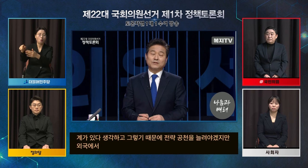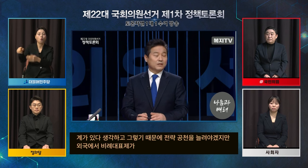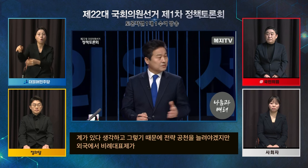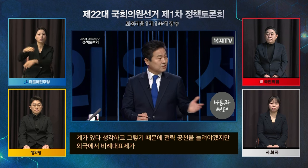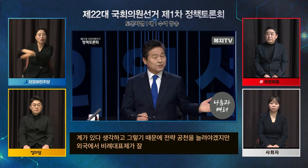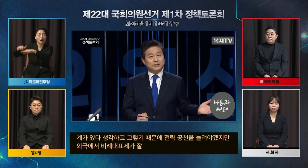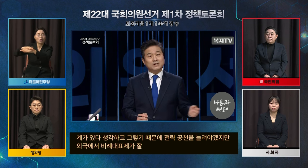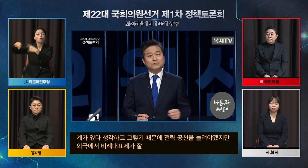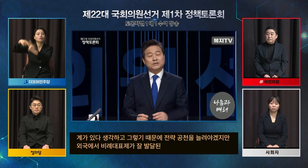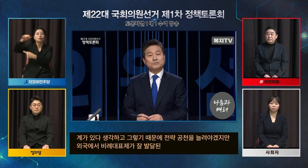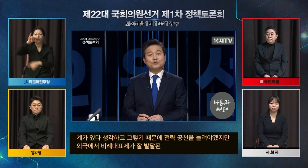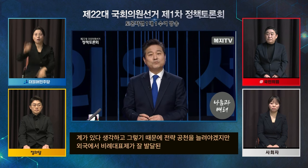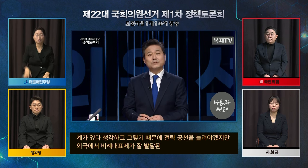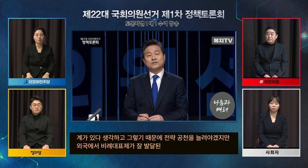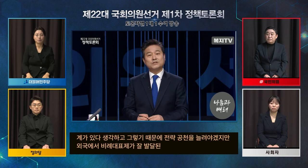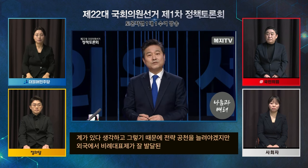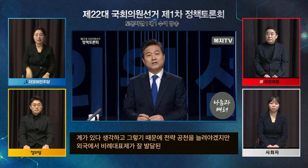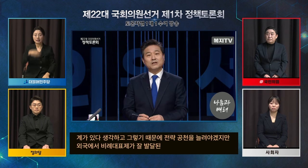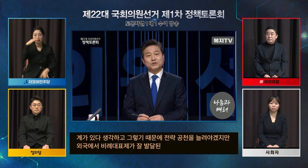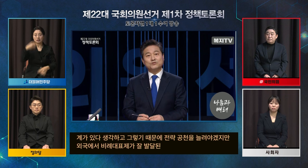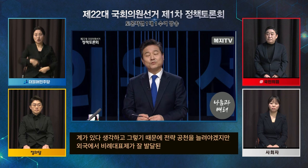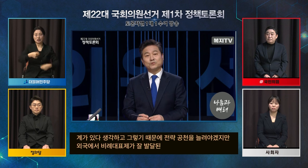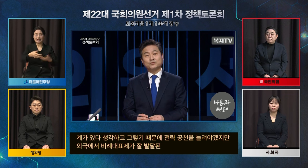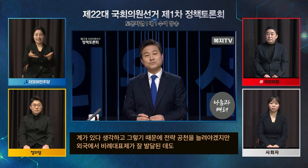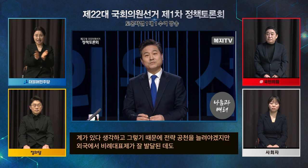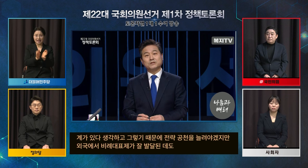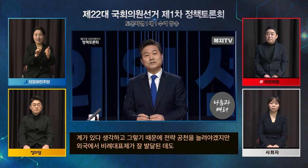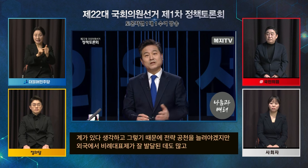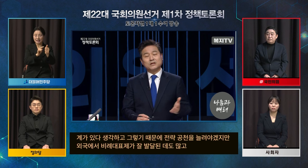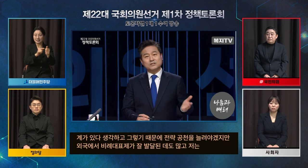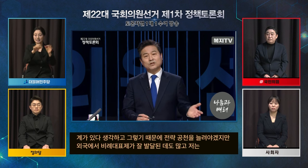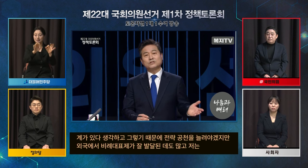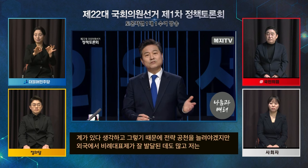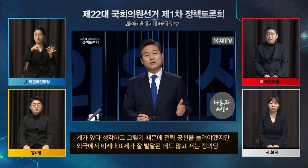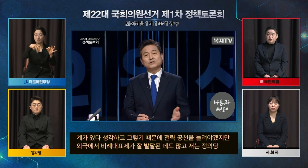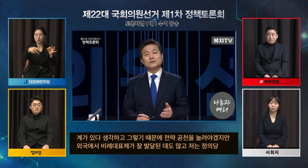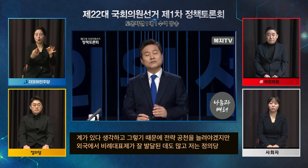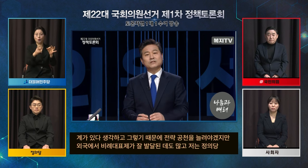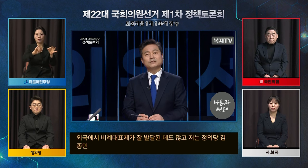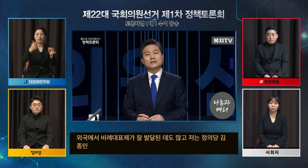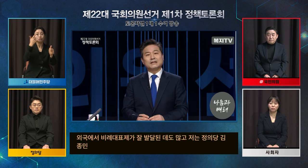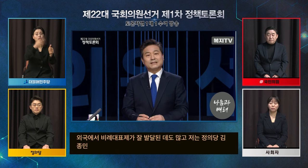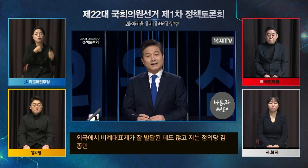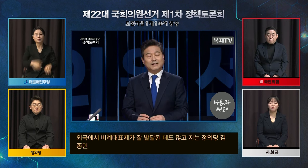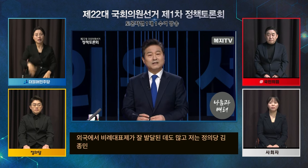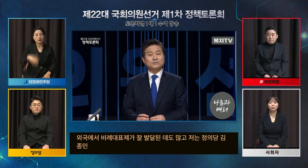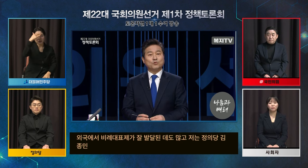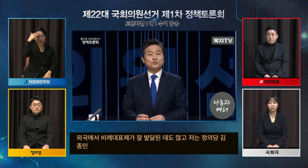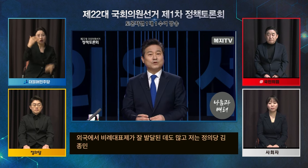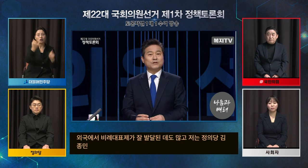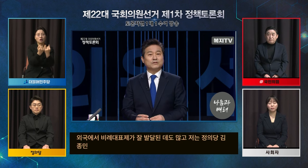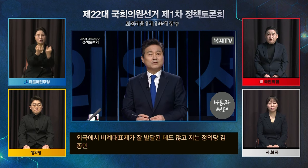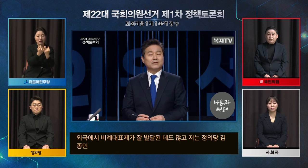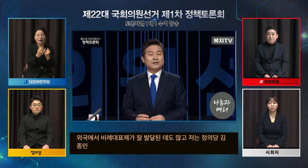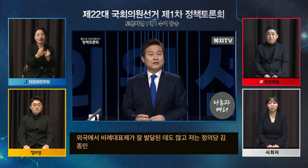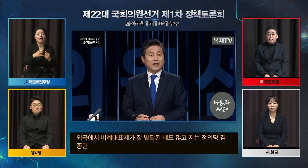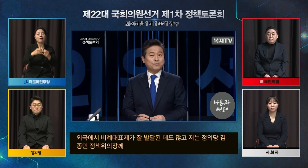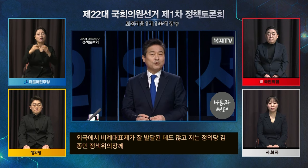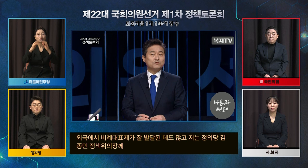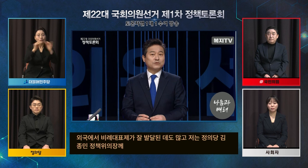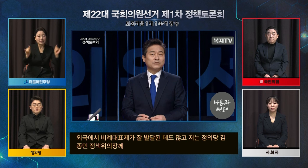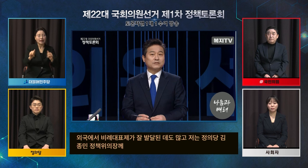보는데요. 저는 정의당 우리 김종민 정책위원장께 한번 여쭤보고 싶습니다. 청년과 여성 이런 다양한 목소리를